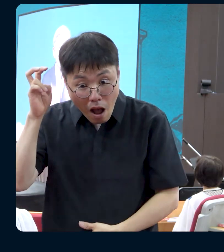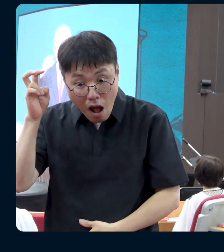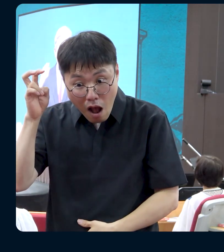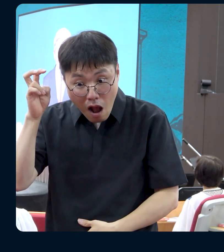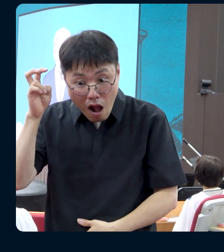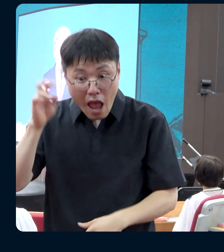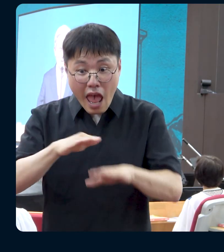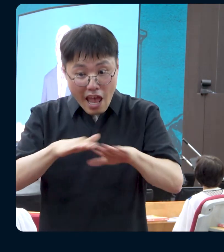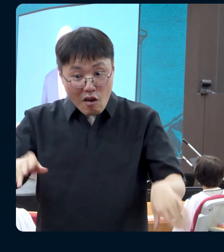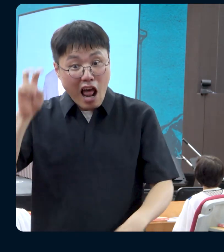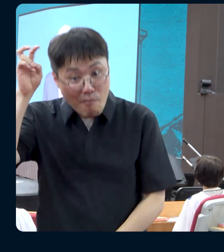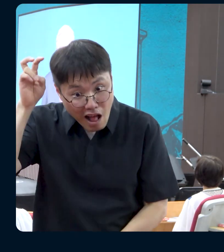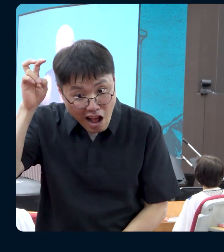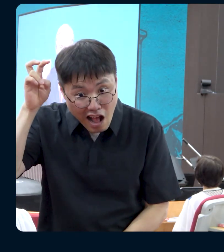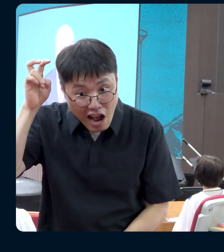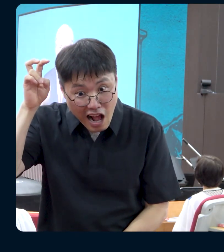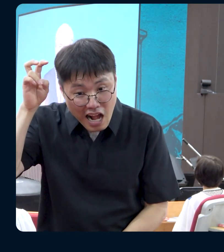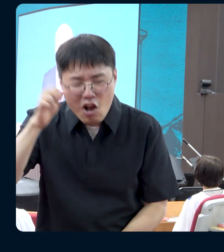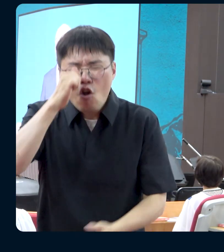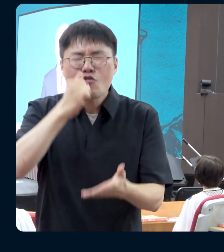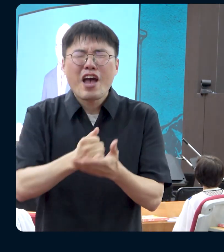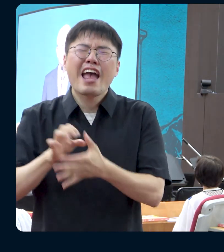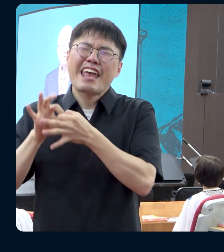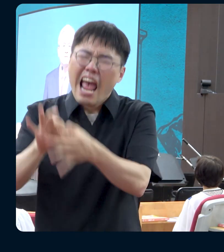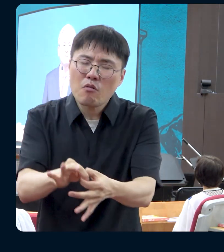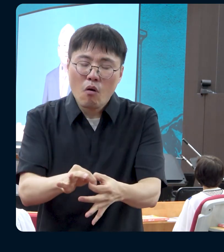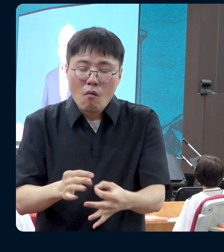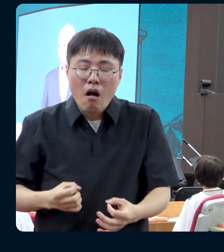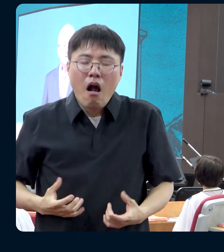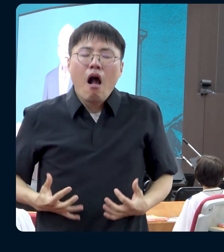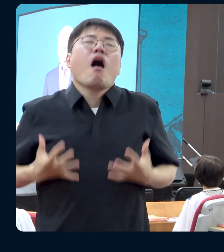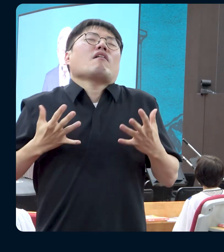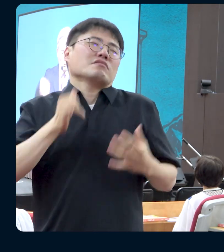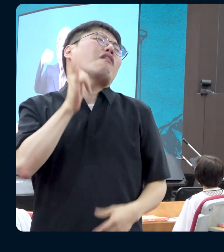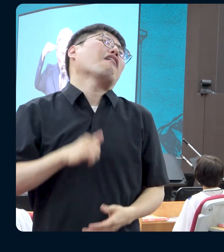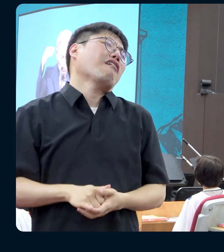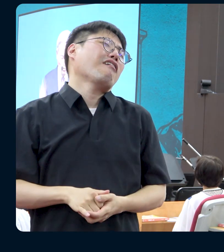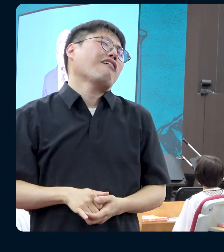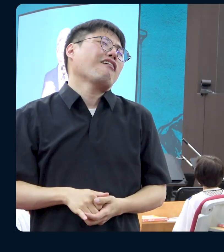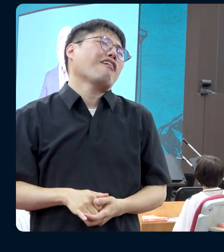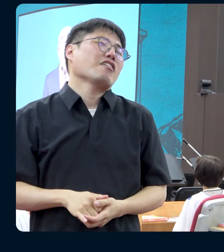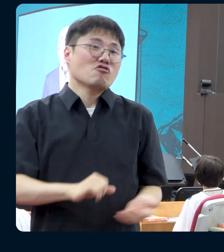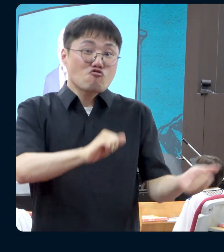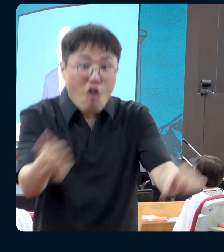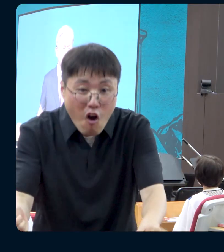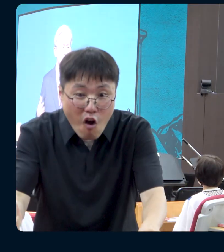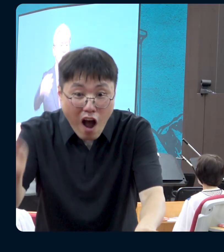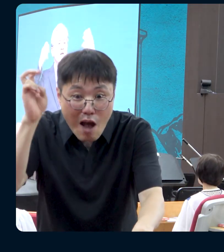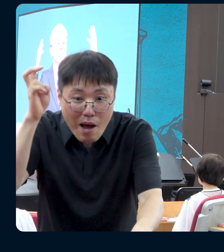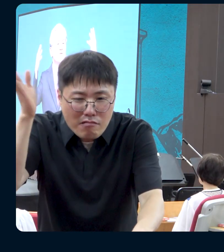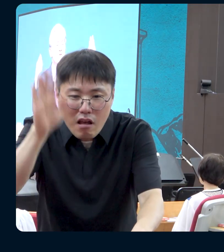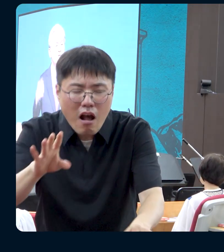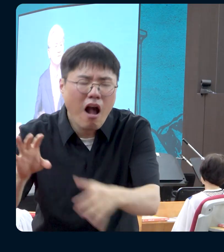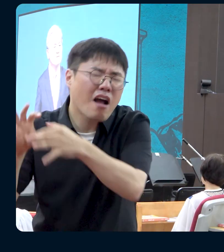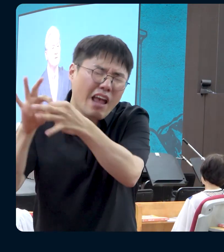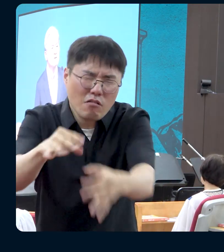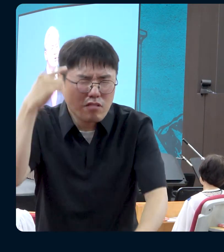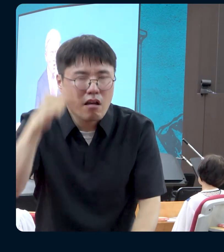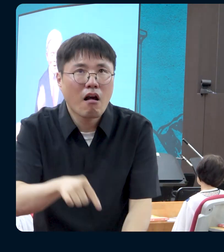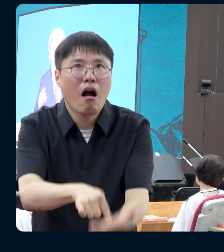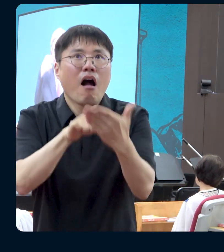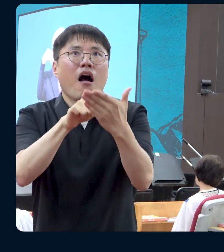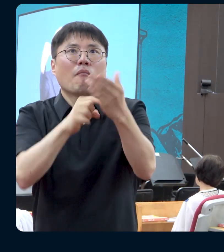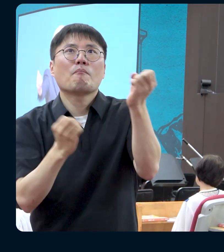줄 알았던, 해결된 줄 알았던 그 죄성이 또 올라오죠. 그리고 정말 죽은 줄 알았던 자아가